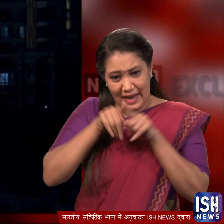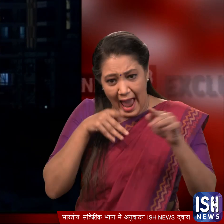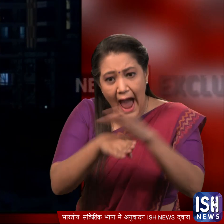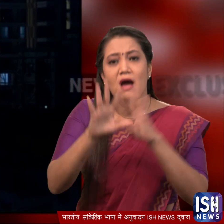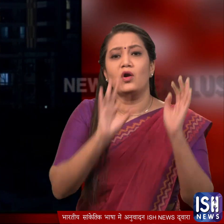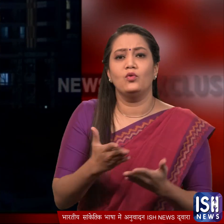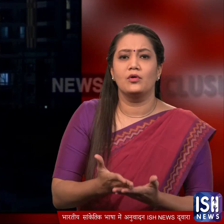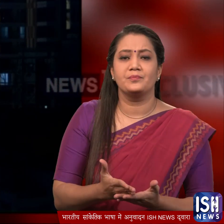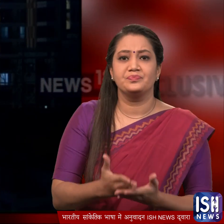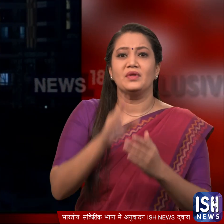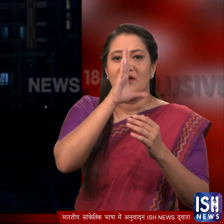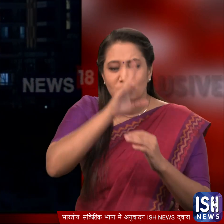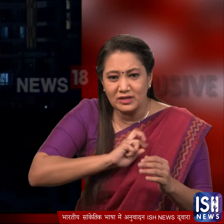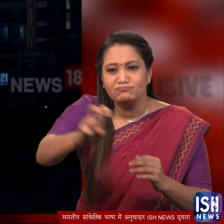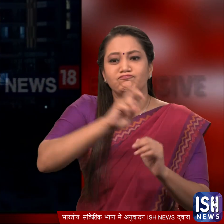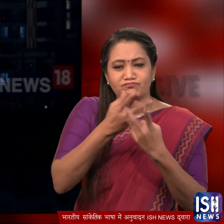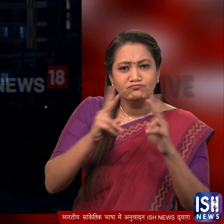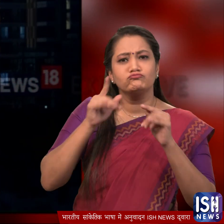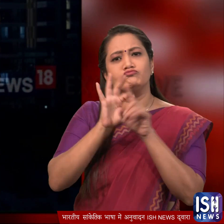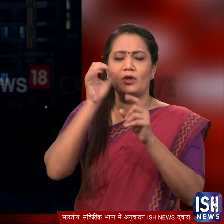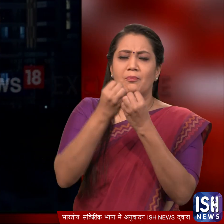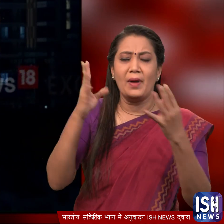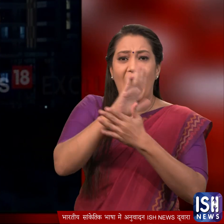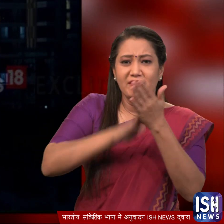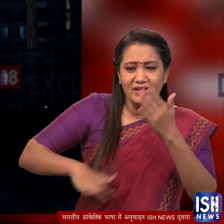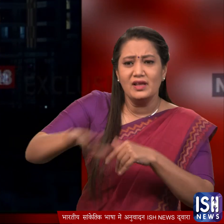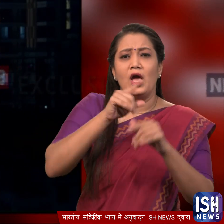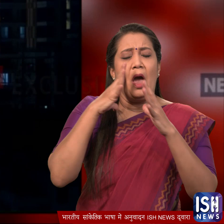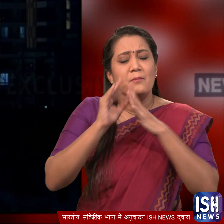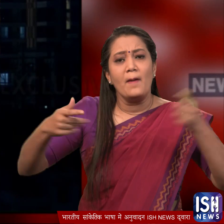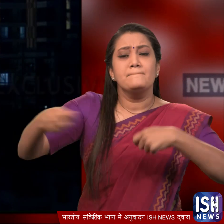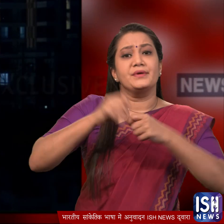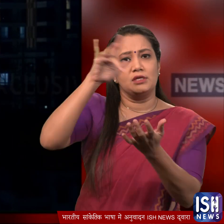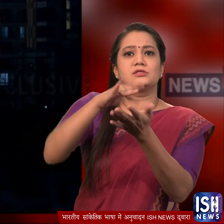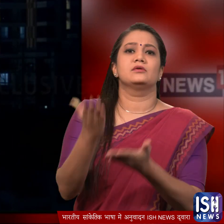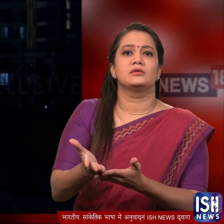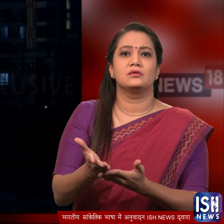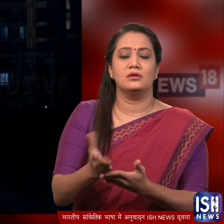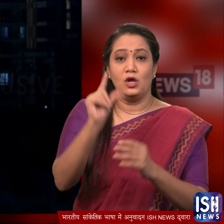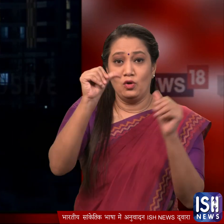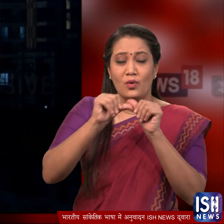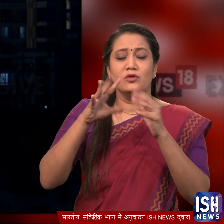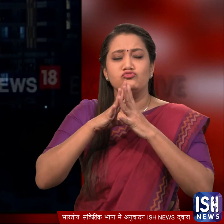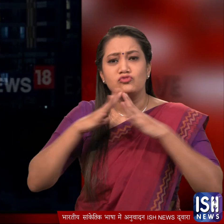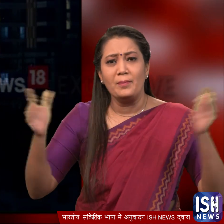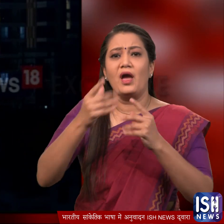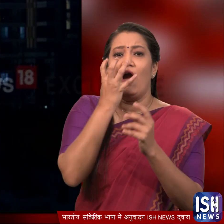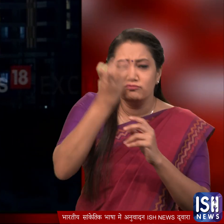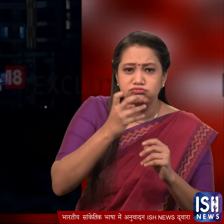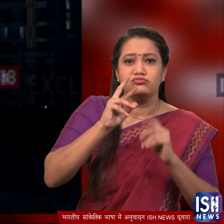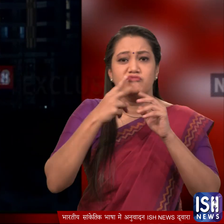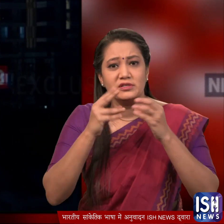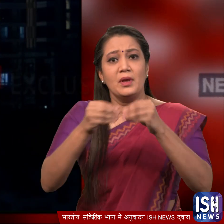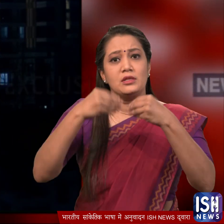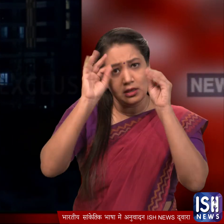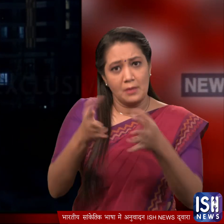कहा जाता है। रेल और सड़क की बेहतर कनेक्टिविटी की वजह से हल्द्वानी उत्तराखंड का बड़ा कारोबारी शहर है। उत्तराखंड की सबसे बड़ी फल और सब्जी मंडी